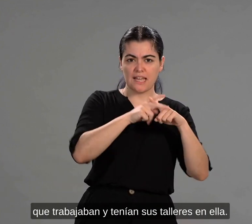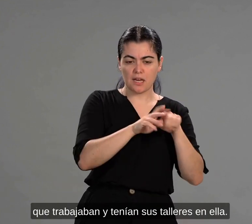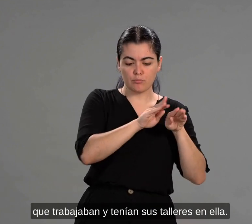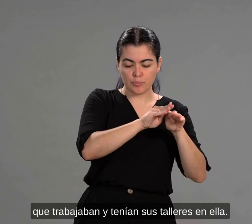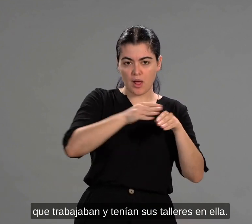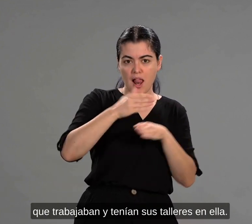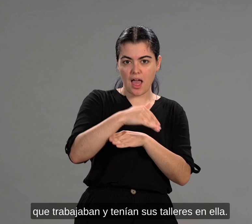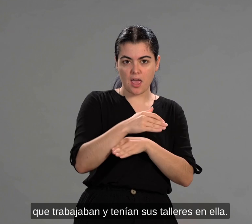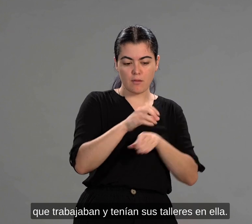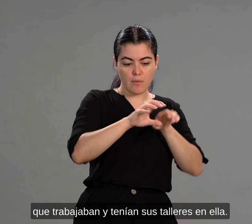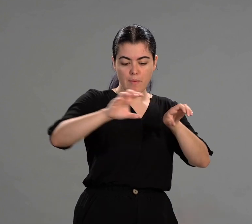y tenían sus talleres en ella.